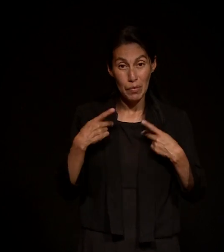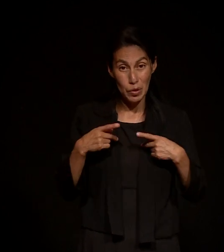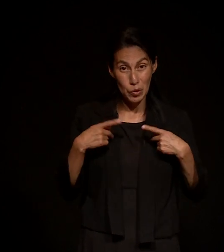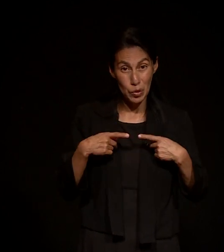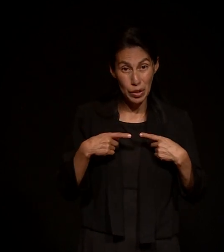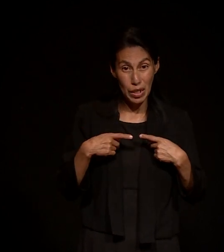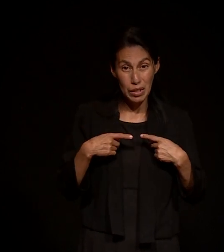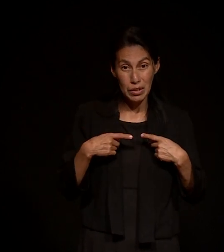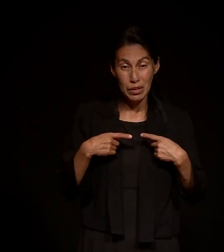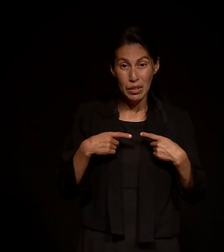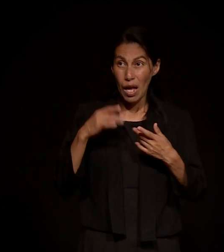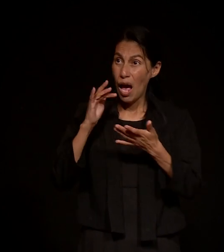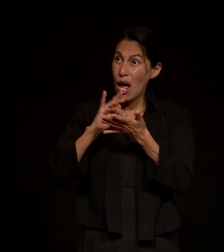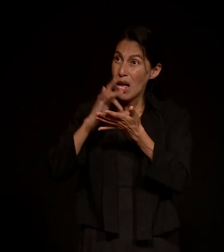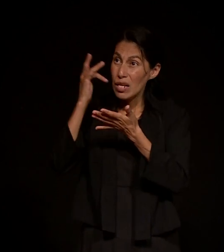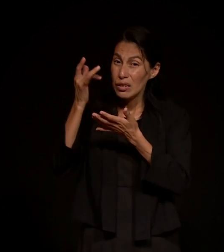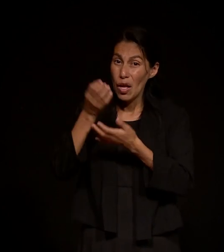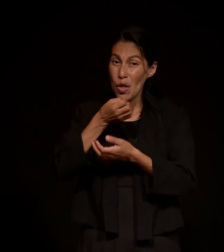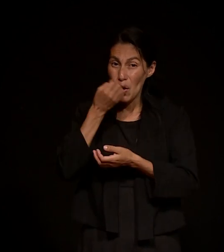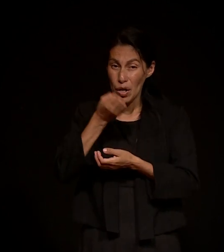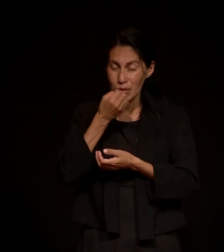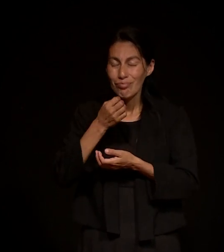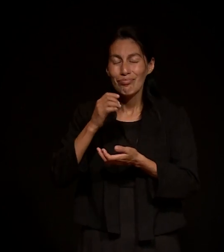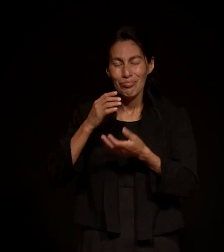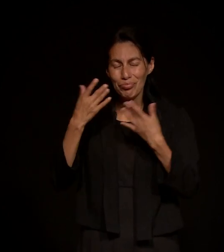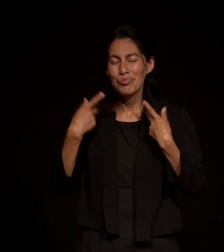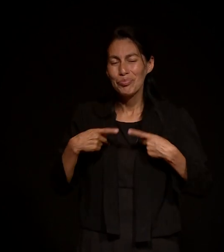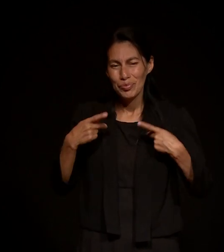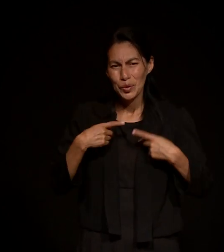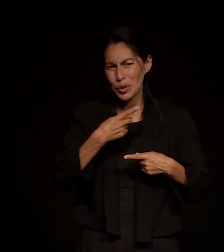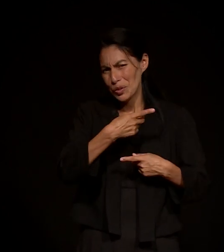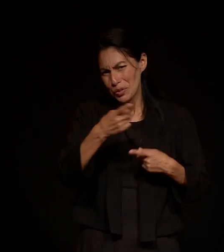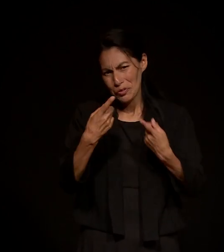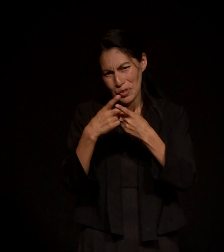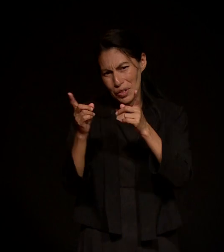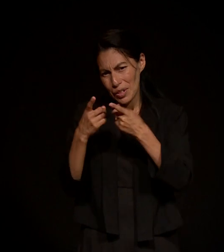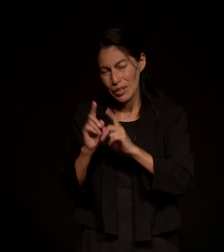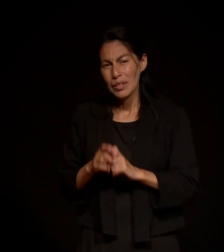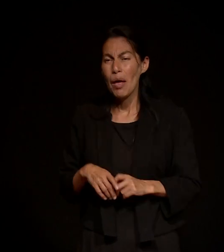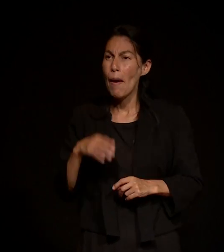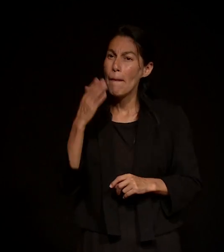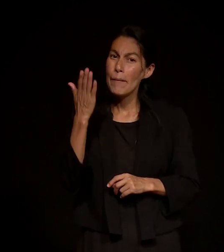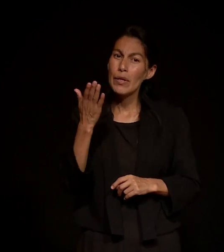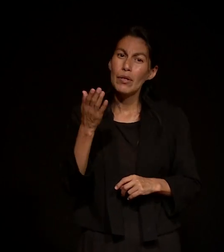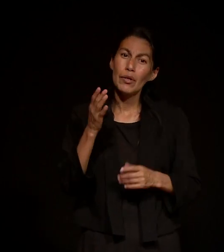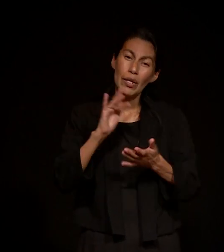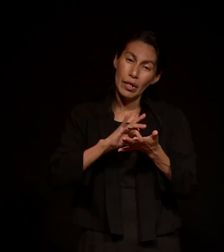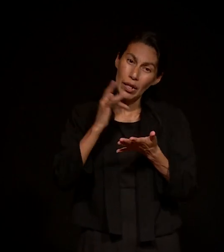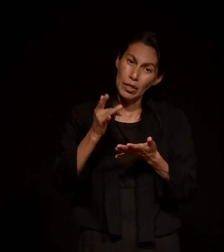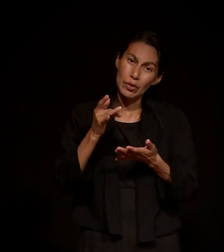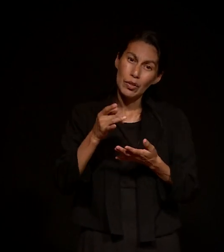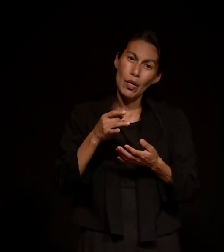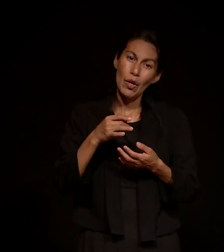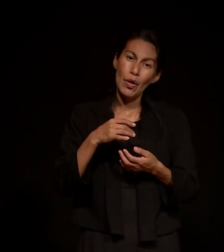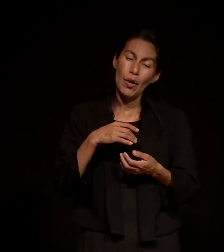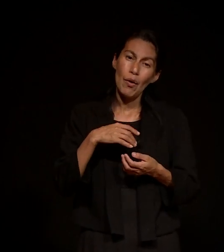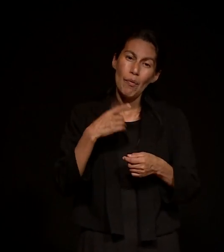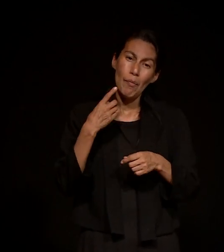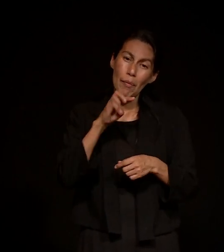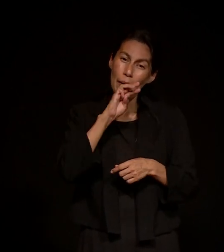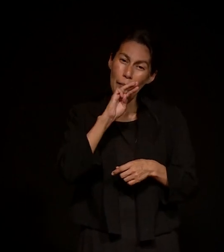muy agradecida a Dios por la oración. Y dice, solicito sus oraciones por la salud de mi mamá, Marta